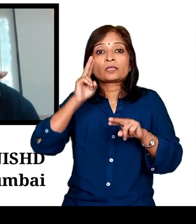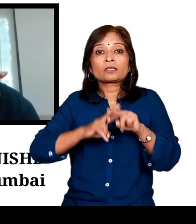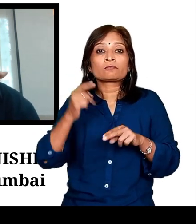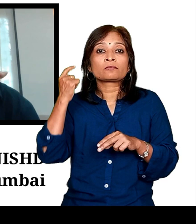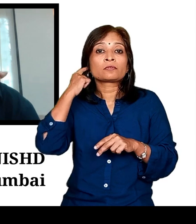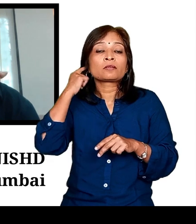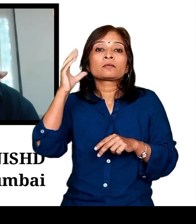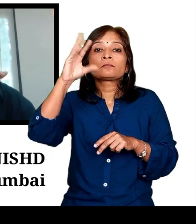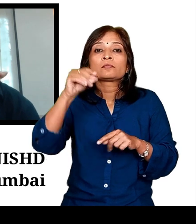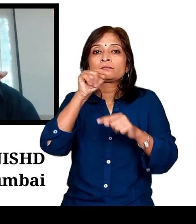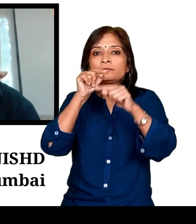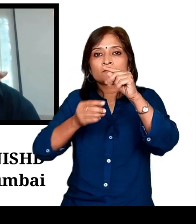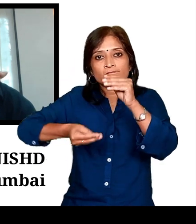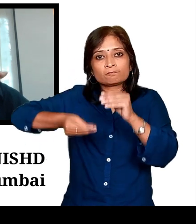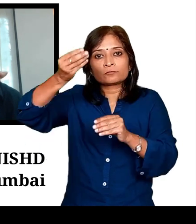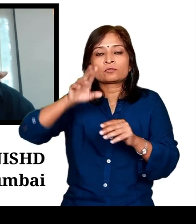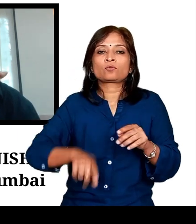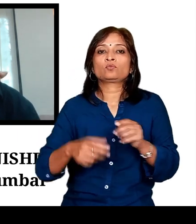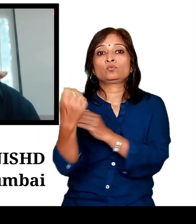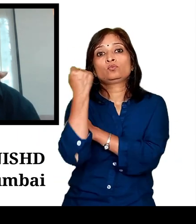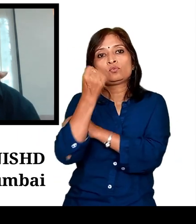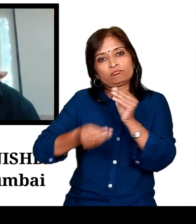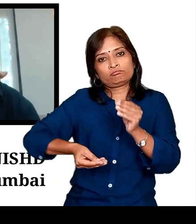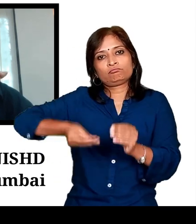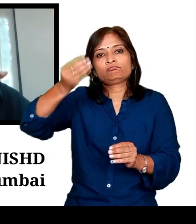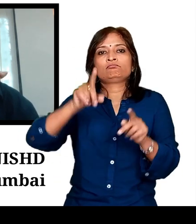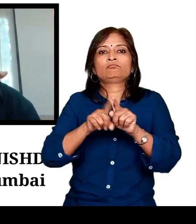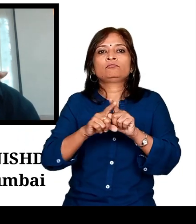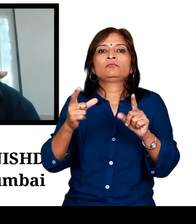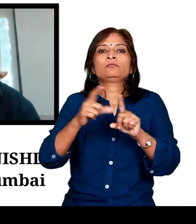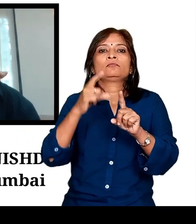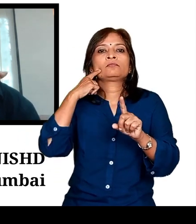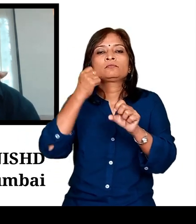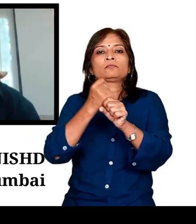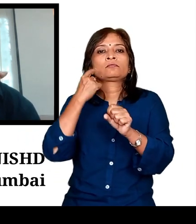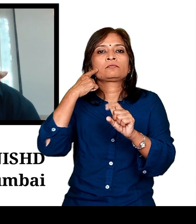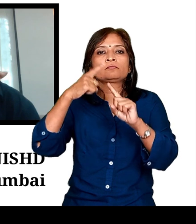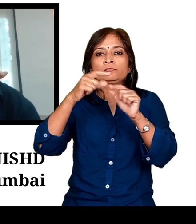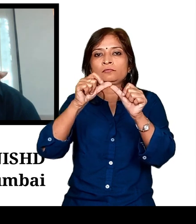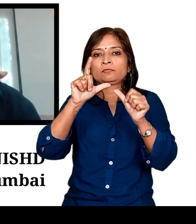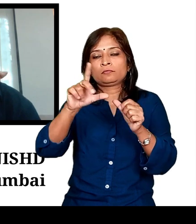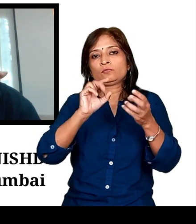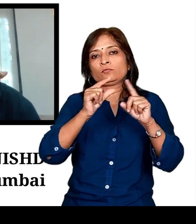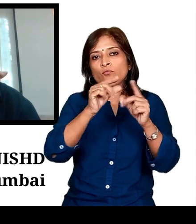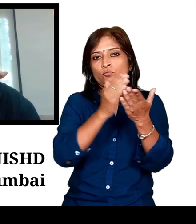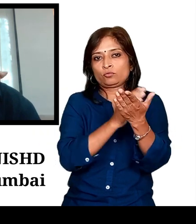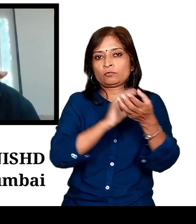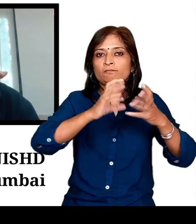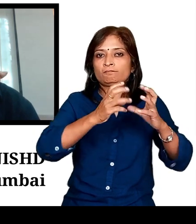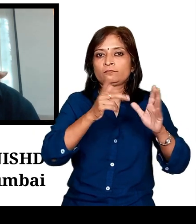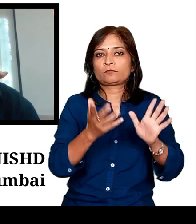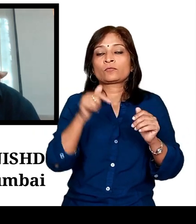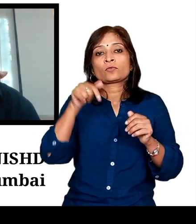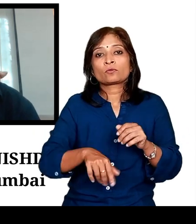हियरिंग लॉस है तो उसके लिए एक्स्ट्रा स्ट्रांग कैटेगरी डिजिटल प्रोग्रामेबल हियरिंग एड को दिया जाता है और उसी के साथ में